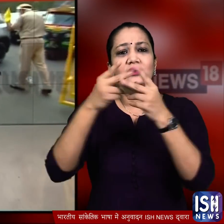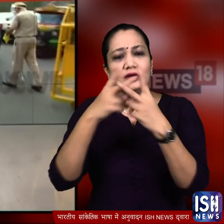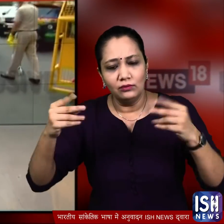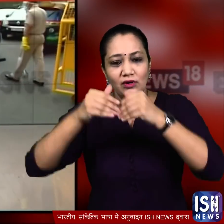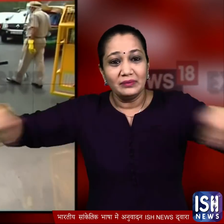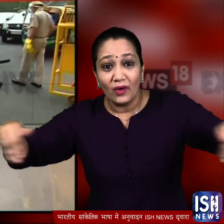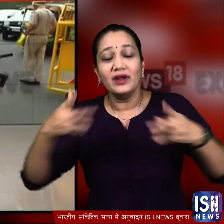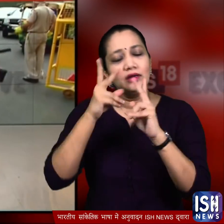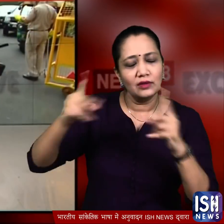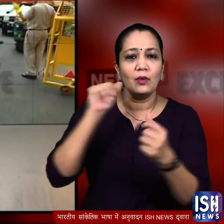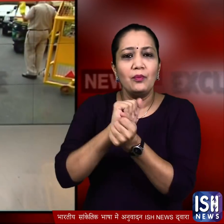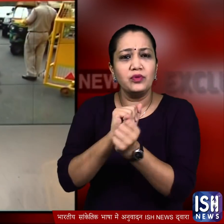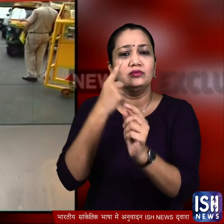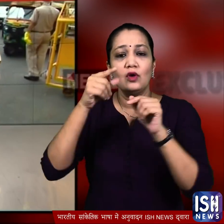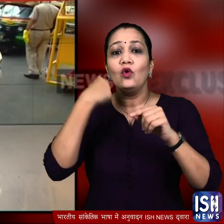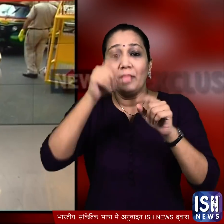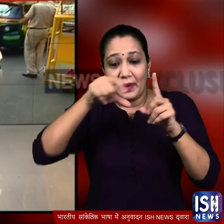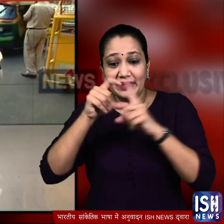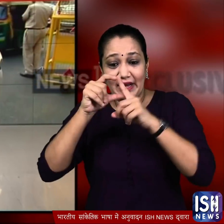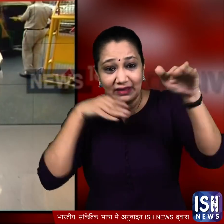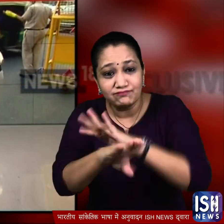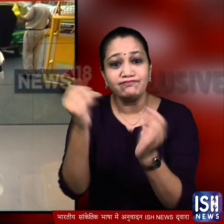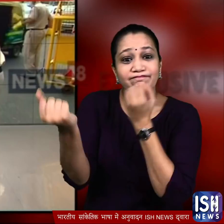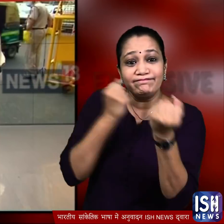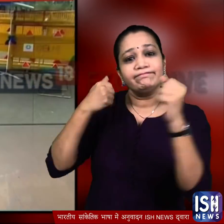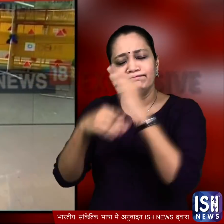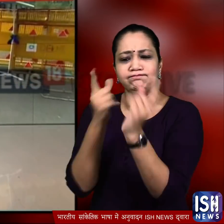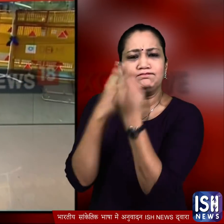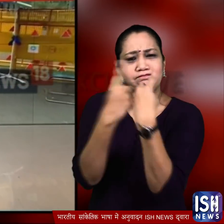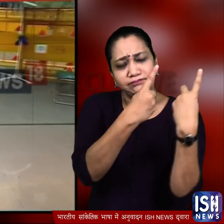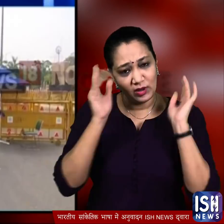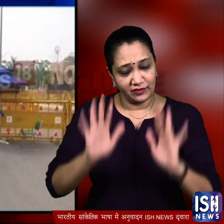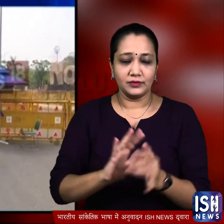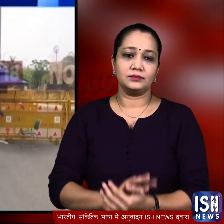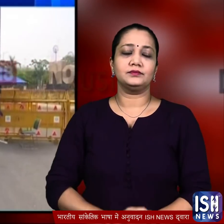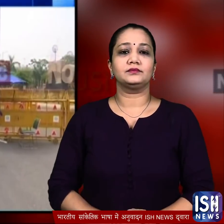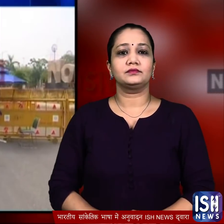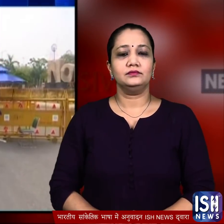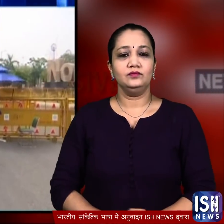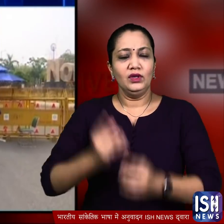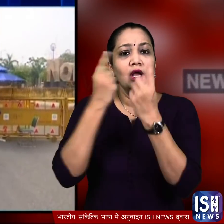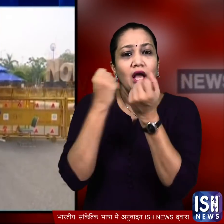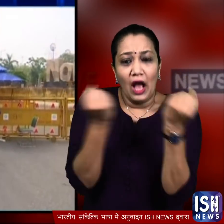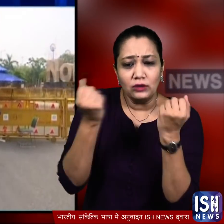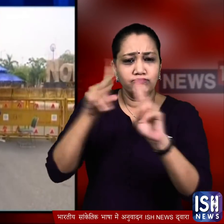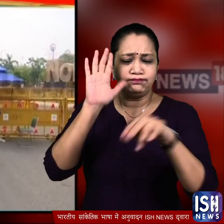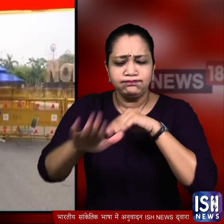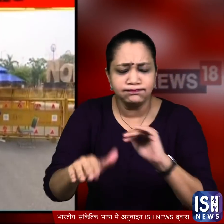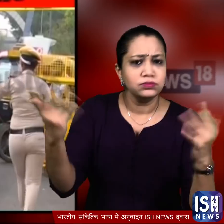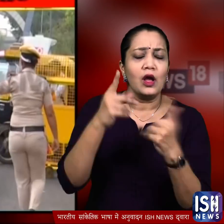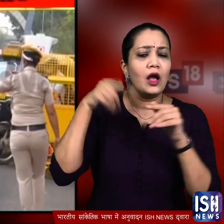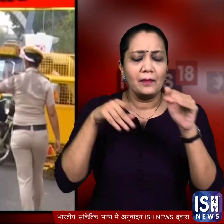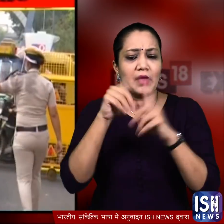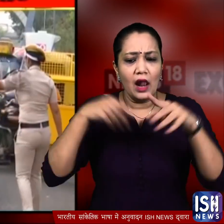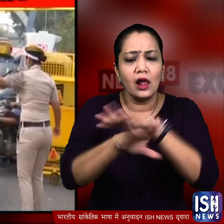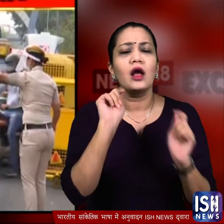पर बने दिखे, जहां पुलिस वाले दिल्ली में घुस रही गाड़ियों की जांच करते रहे और हर गाड़ी को रोककर उससे दिल्ली में